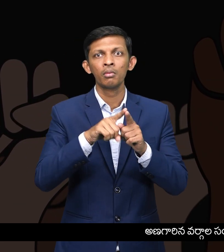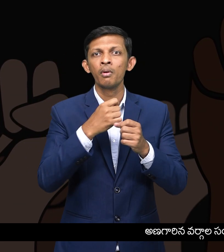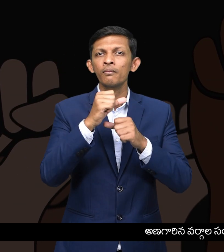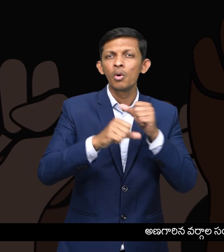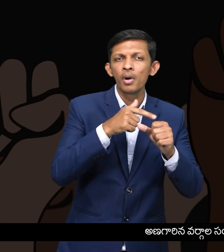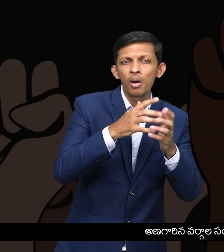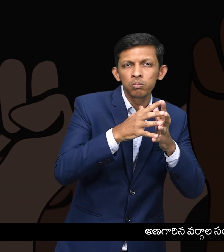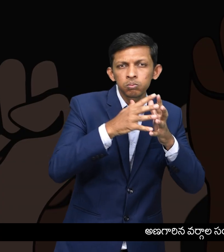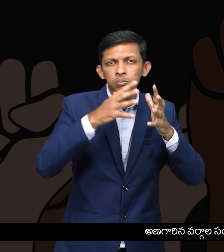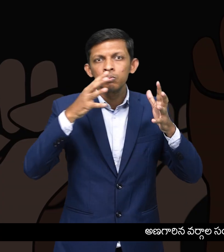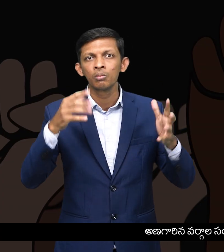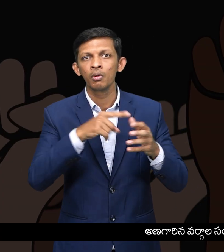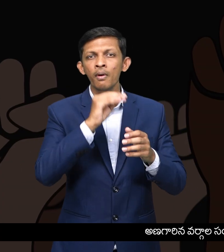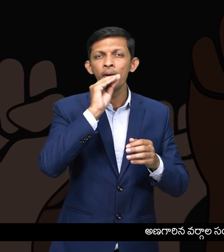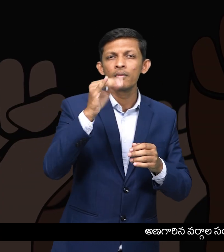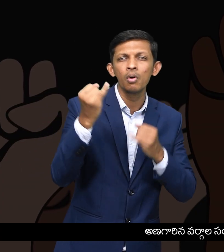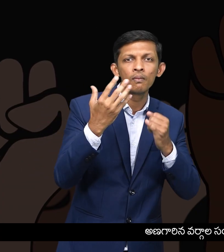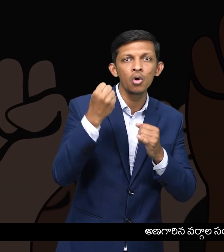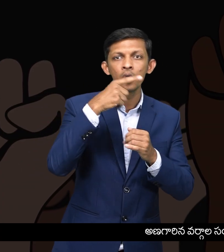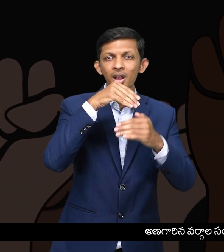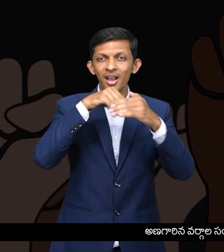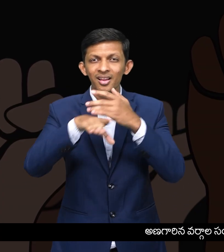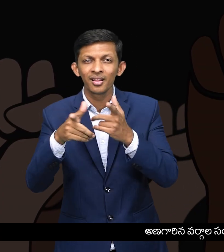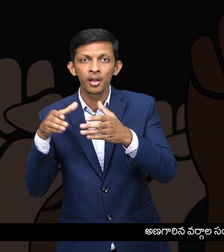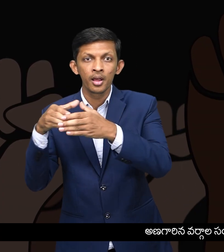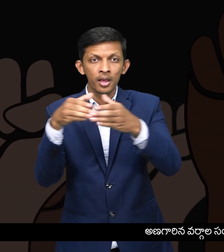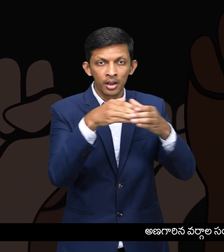అణగారిన వర్గాల సంక్షేమ నిధిని పెంచాలని ప్రతిపాదించింది.